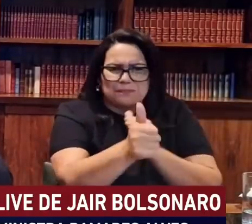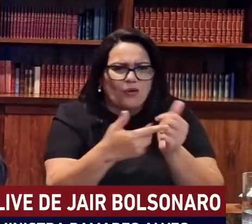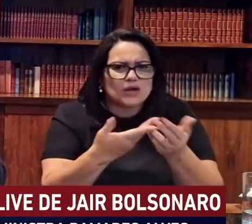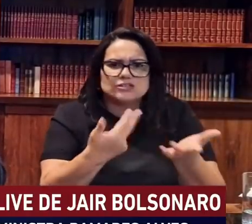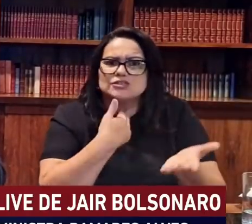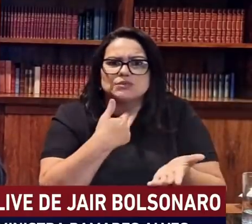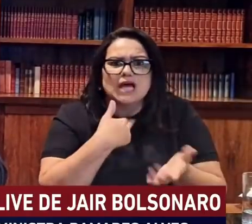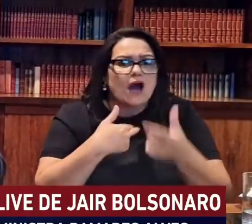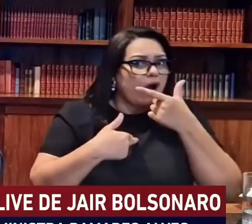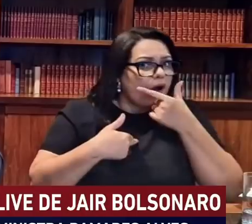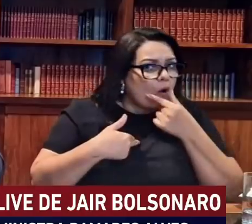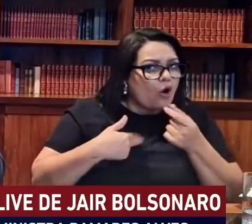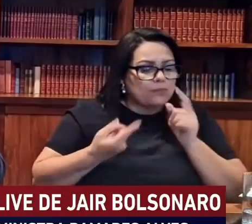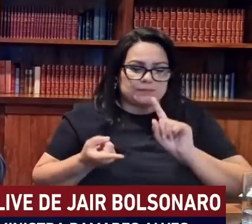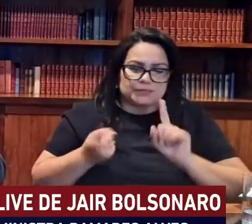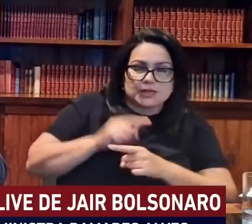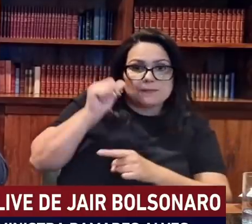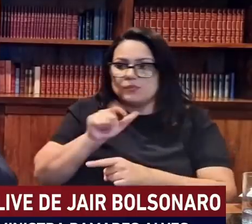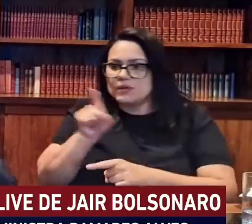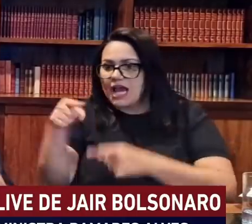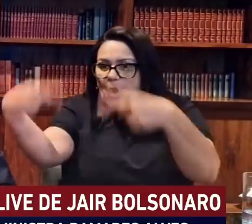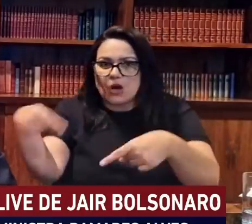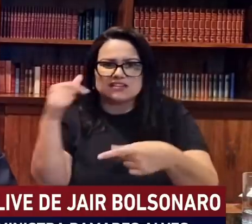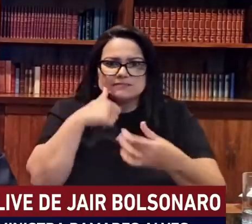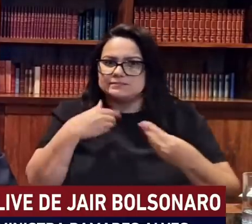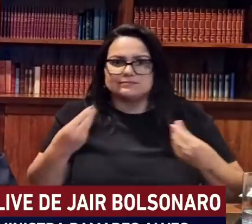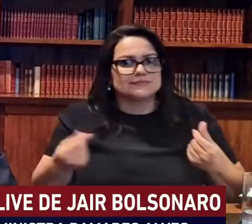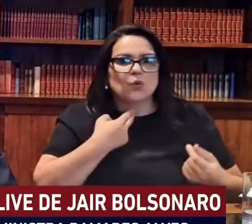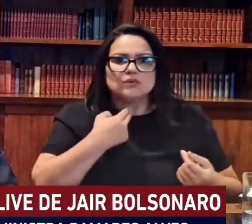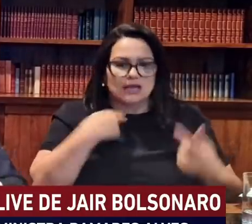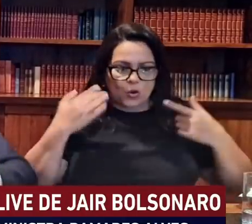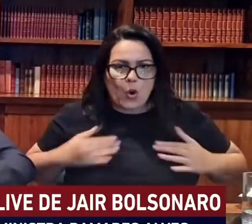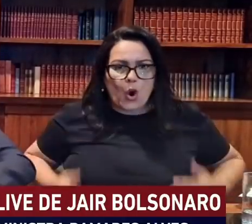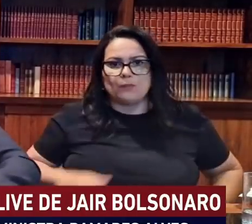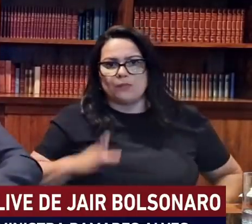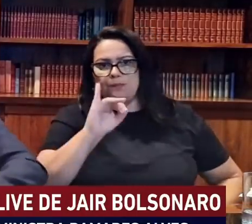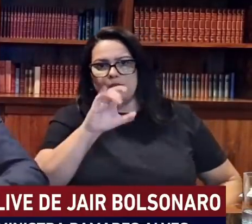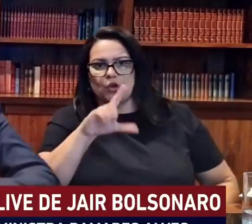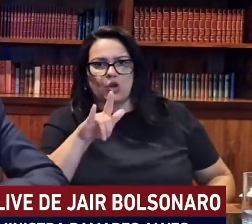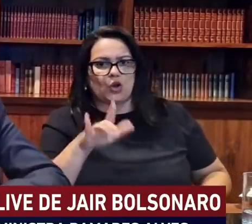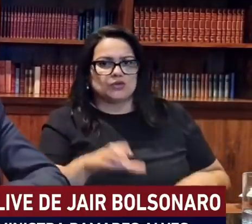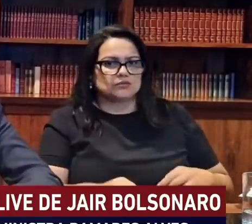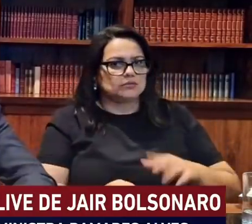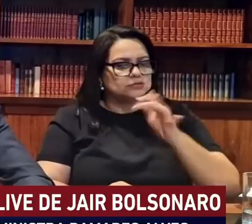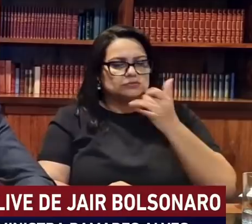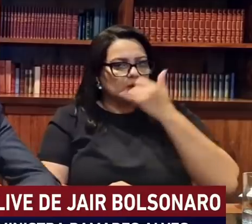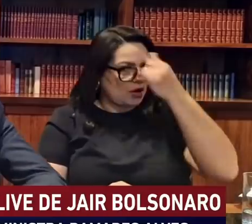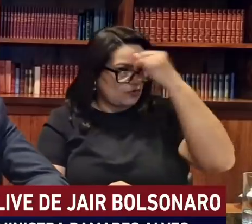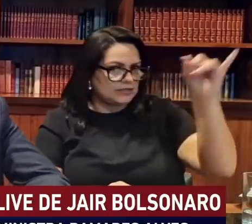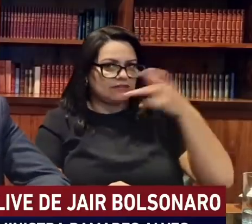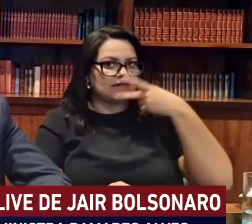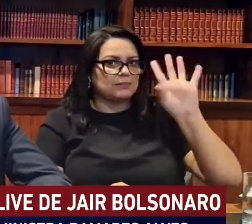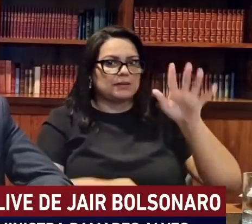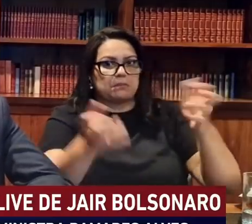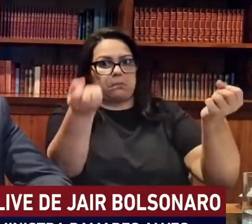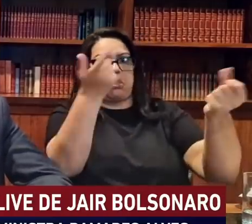é injusto e é fraude. Biologicamente, isso é uma fraude. Vou tentar comentar porque o mundo vai cair na